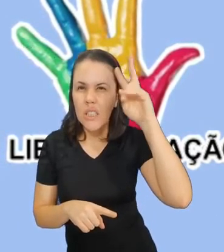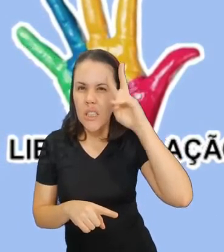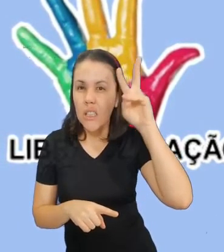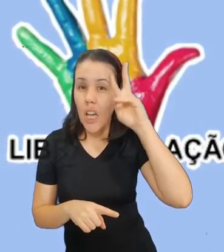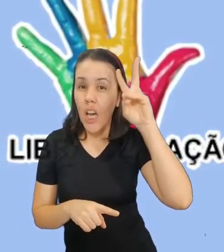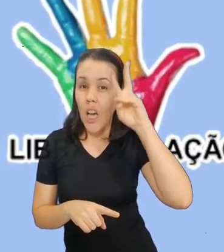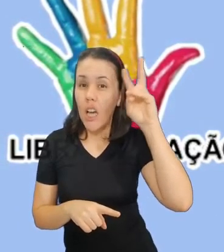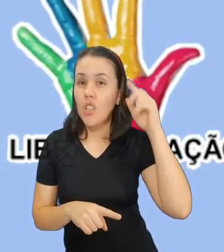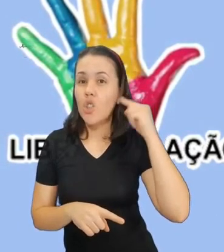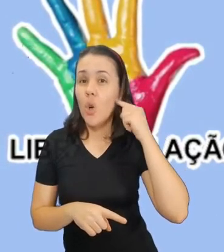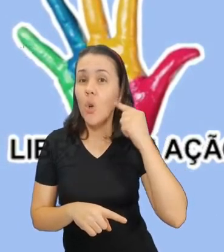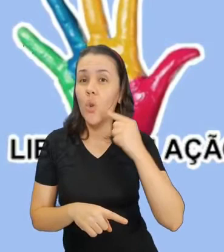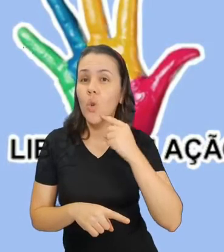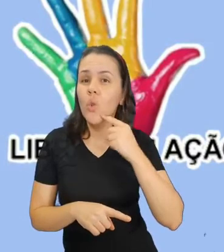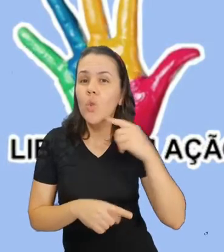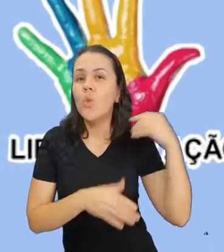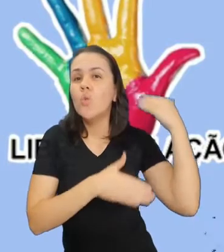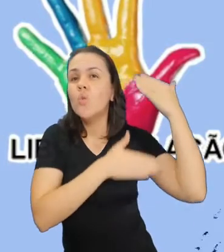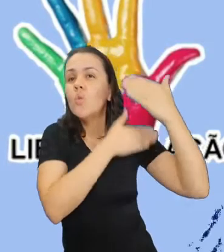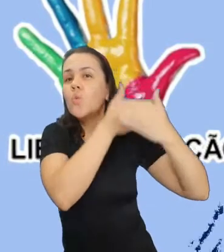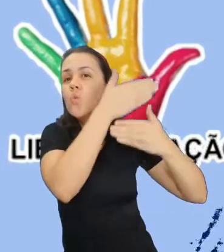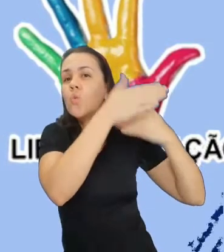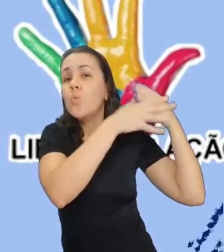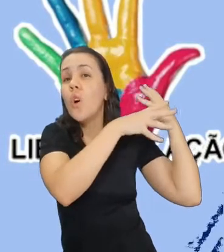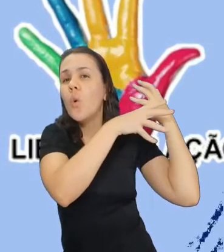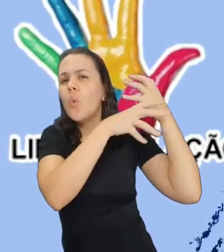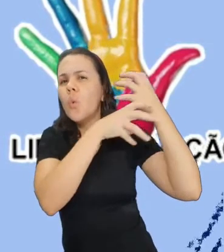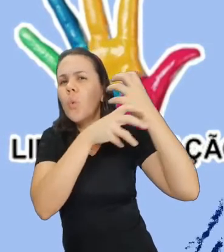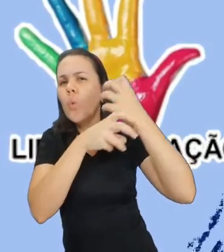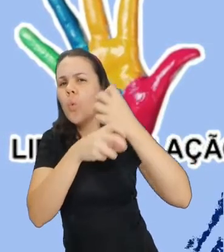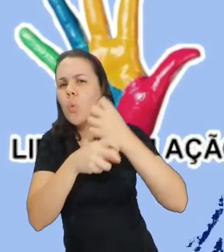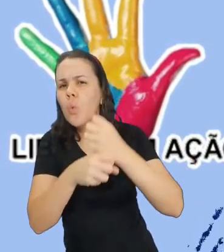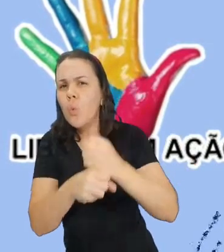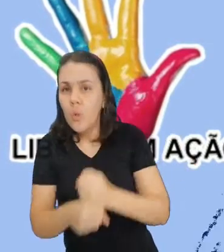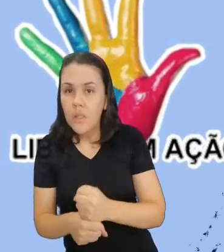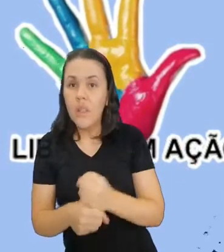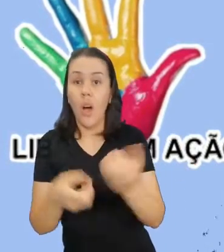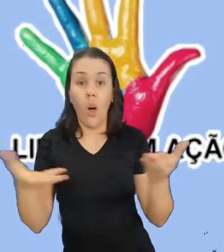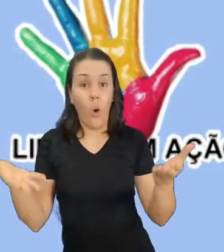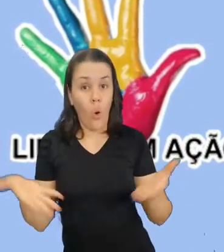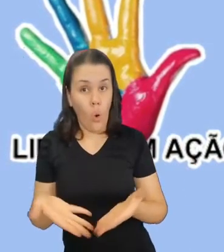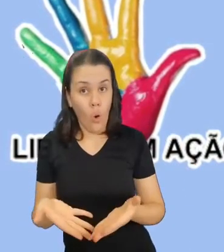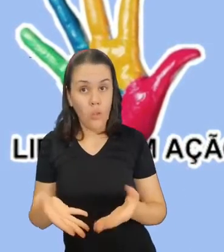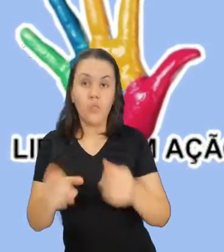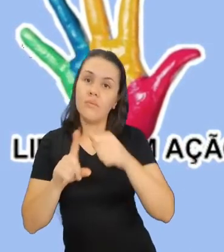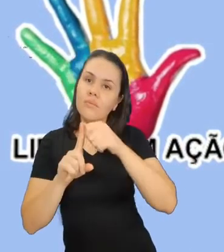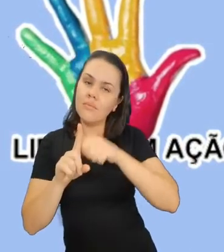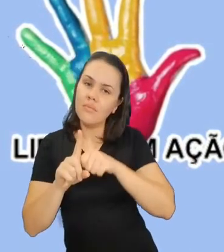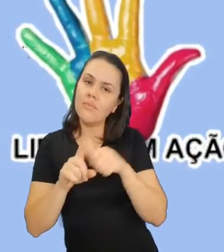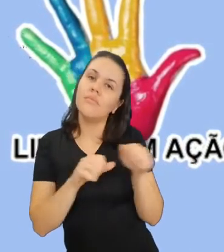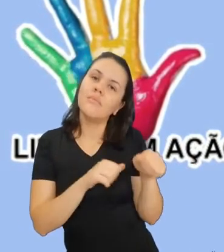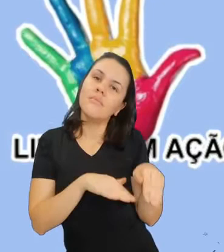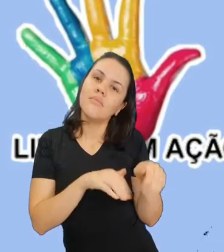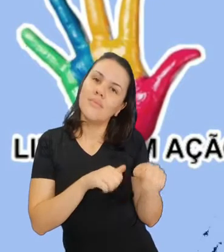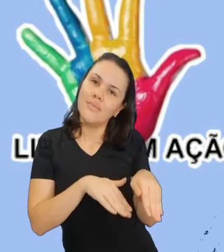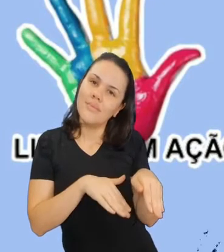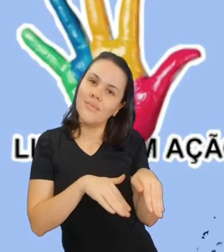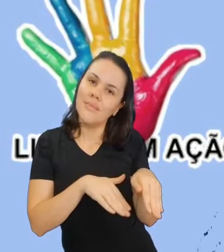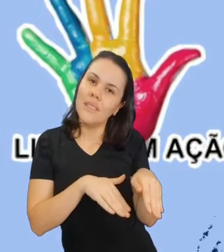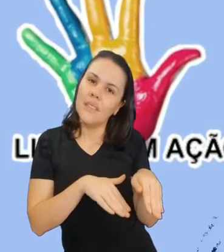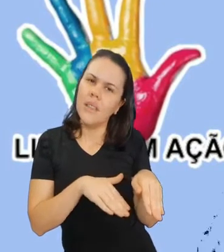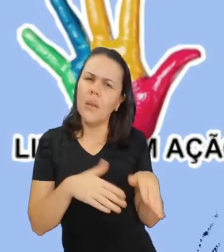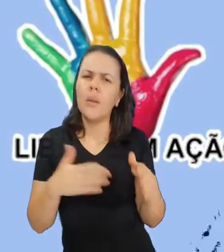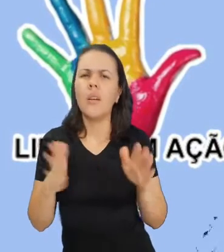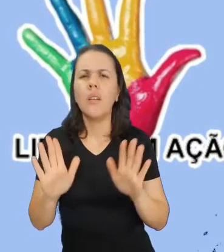quê vamos fazer isso? Bom, para que você possa entender um pouco sobre a história dos surdos lá no passado e como